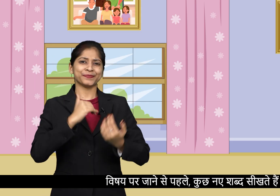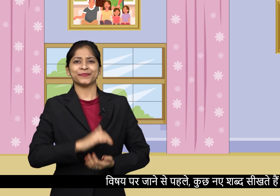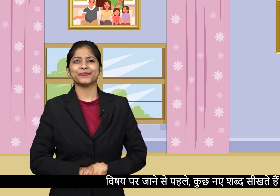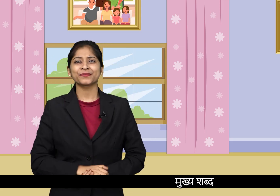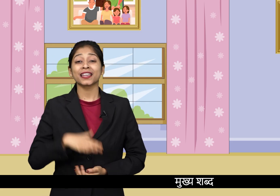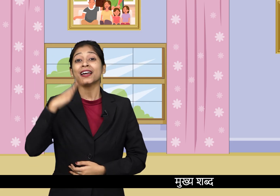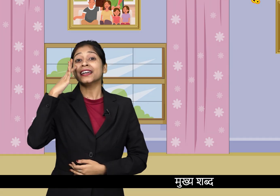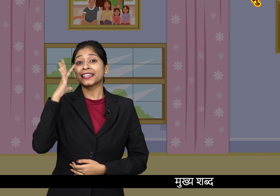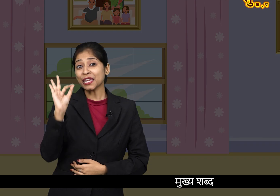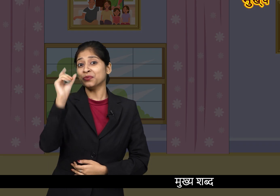मुख्य शब्द: